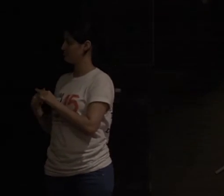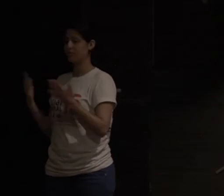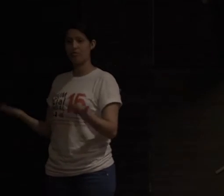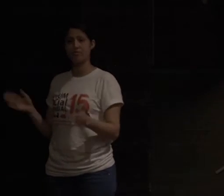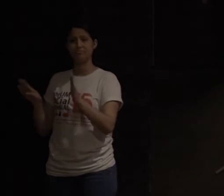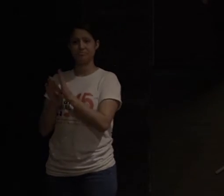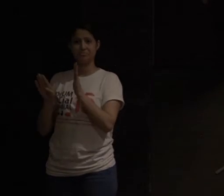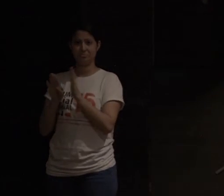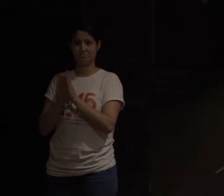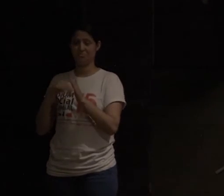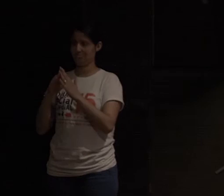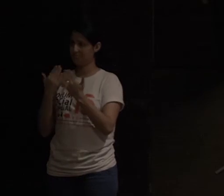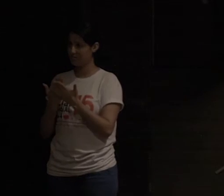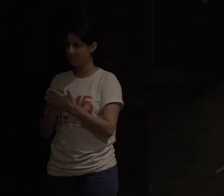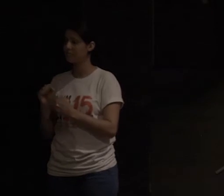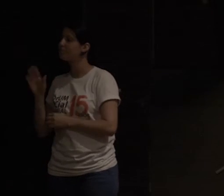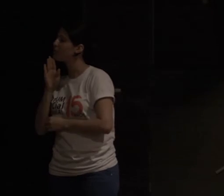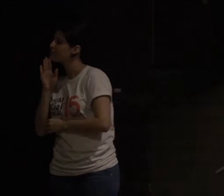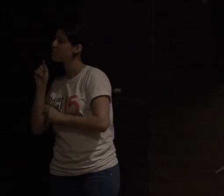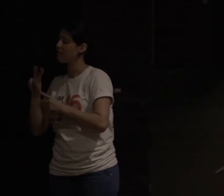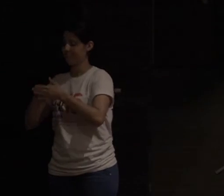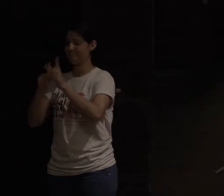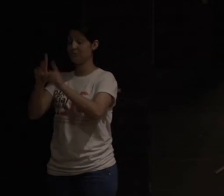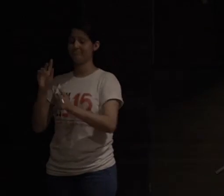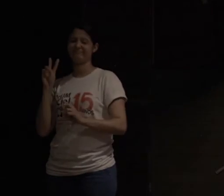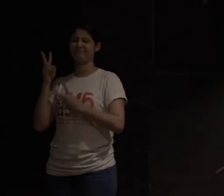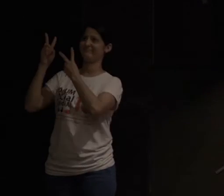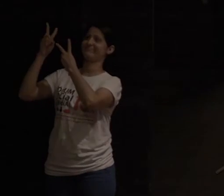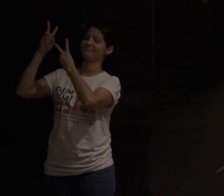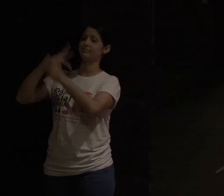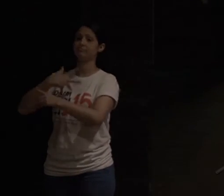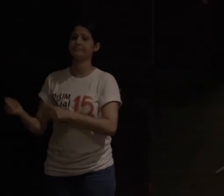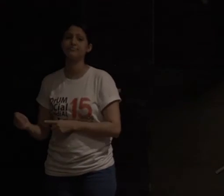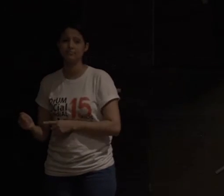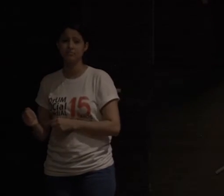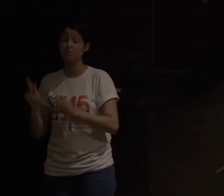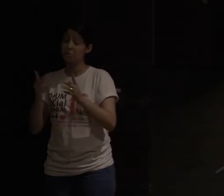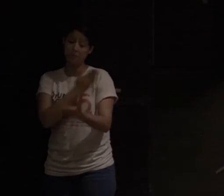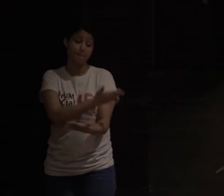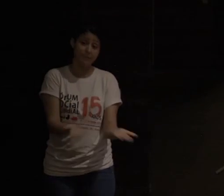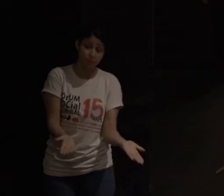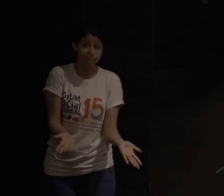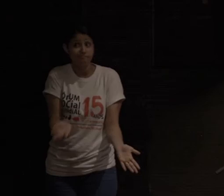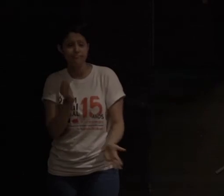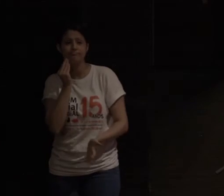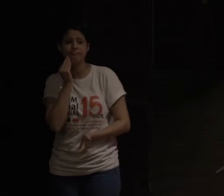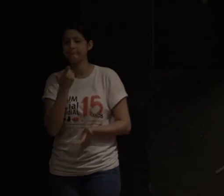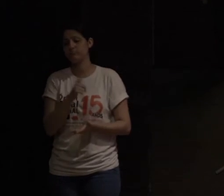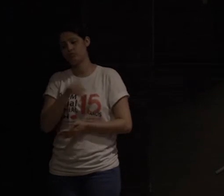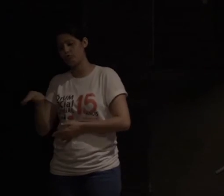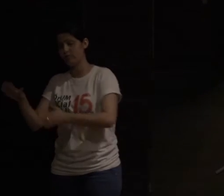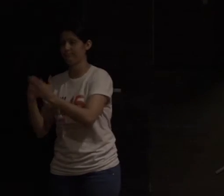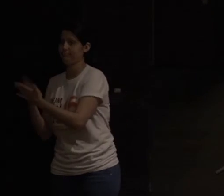nossas escolas é o conhecimento dos vencedores, daqueles que ganharam as lutas. Os que perderam, obviamente que estão ausentes.